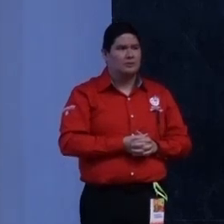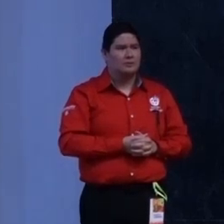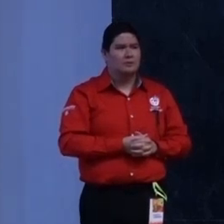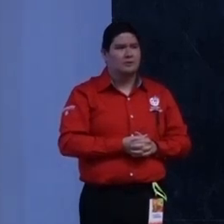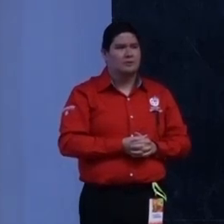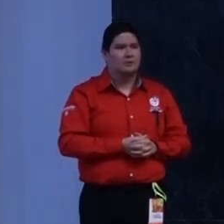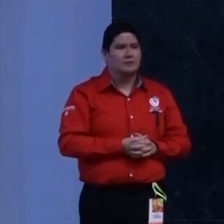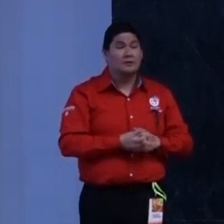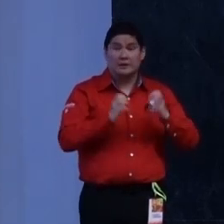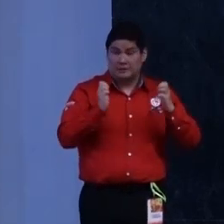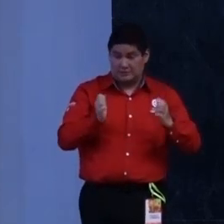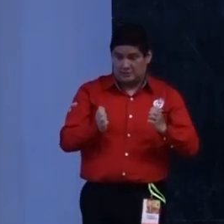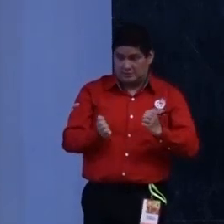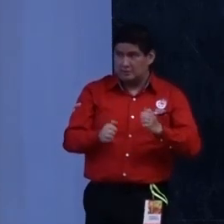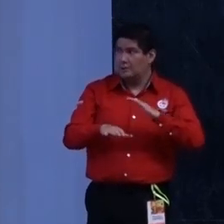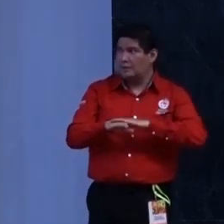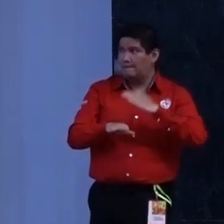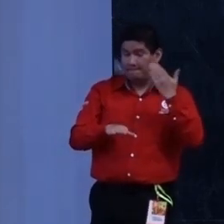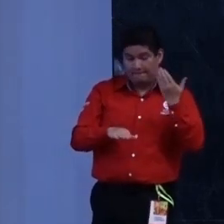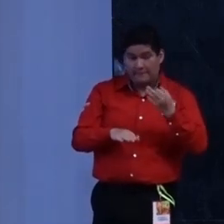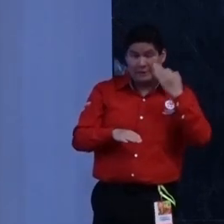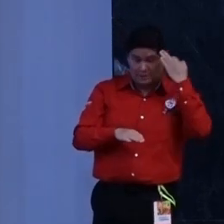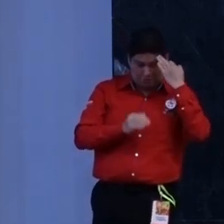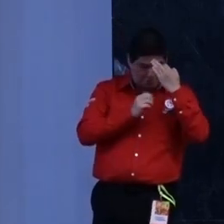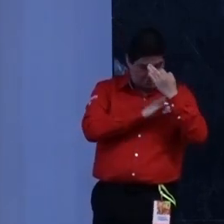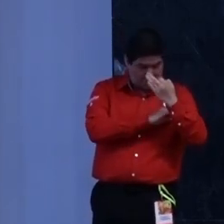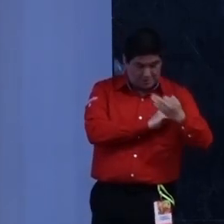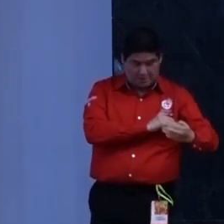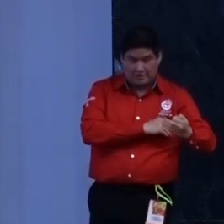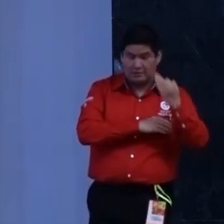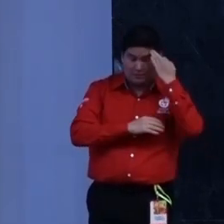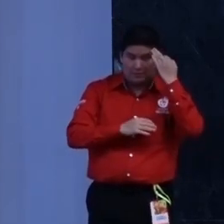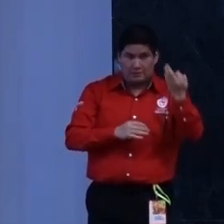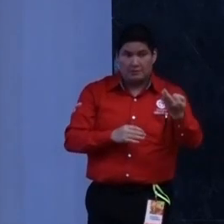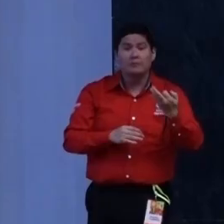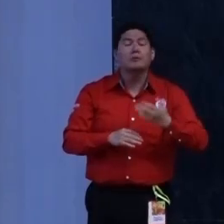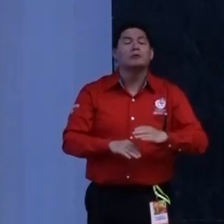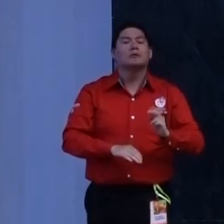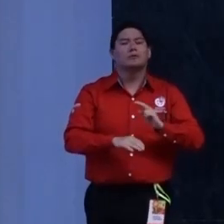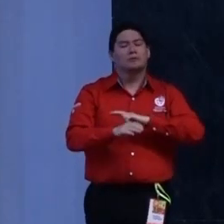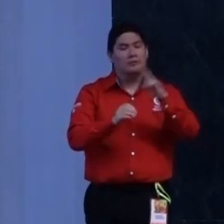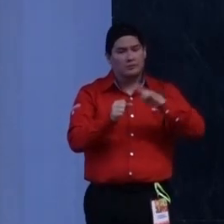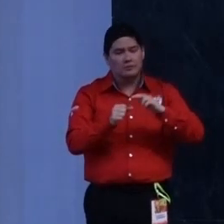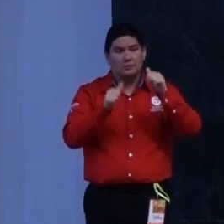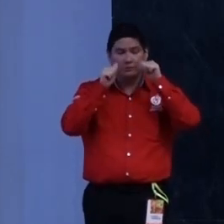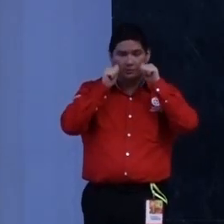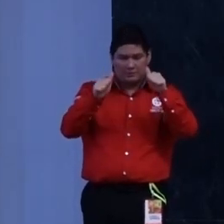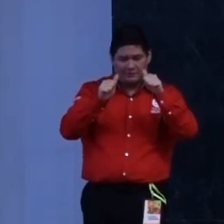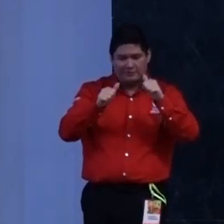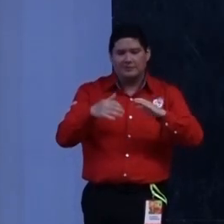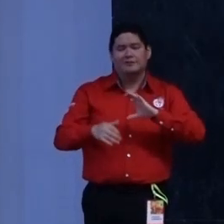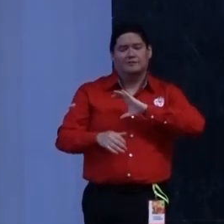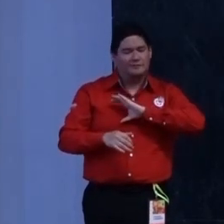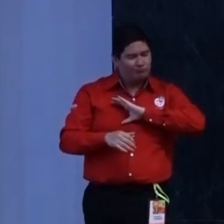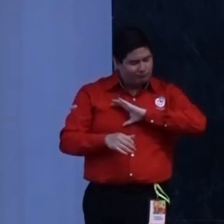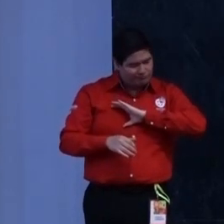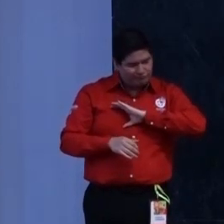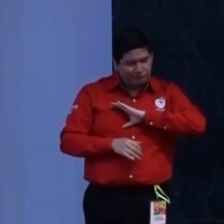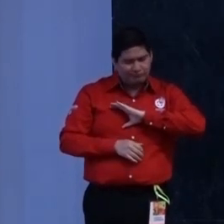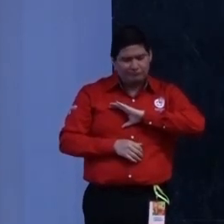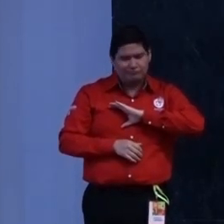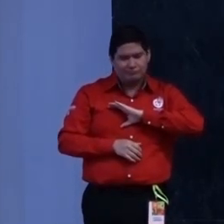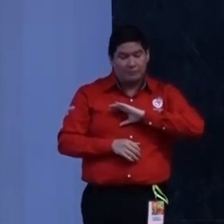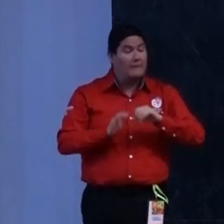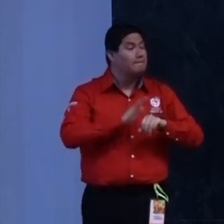normal, o más tiempo del que requiere la mayoría de las personas. Atención y cariño. Más tiempo,